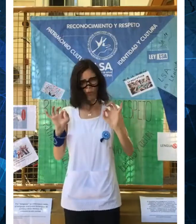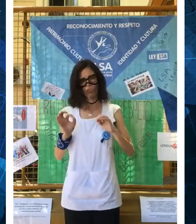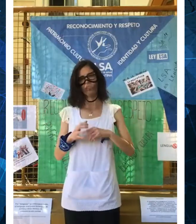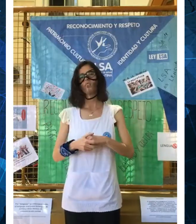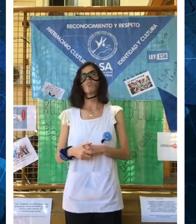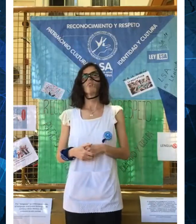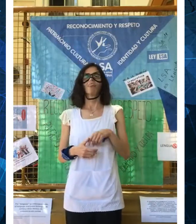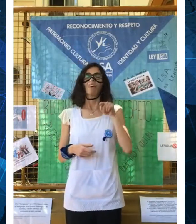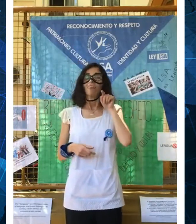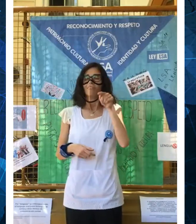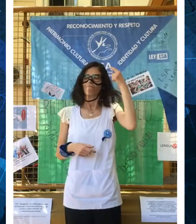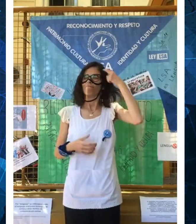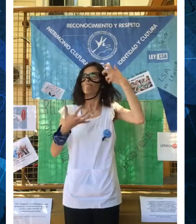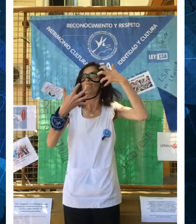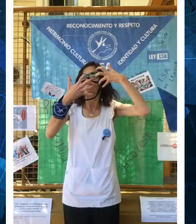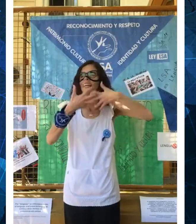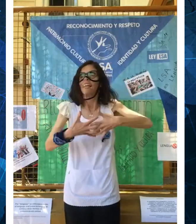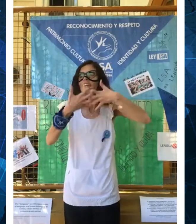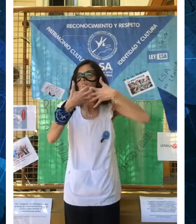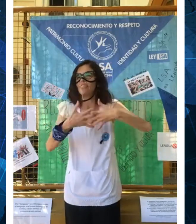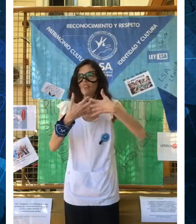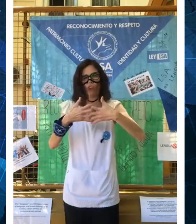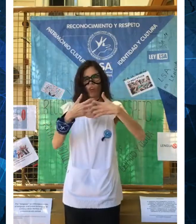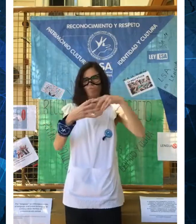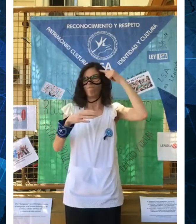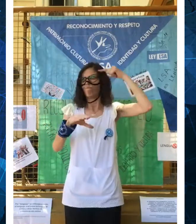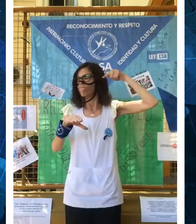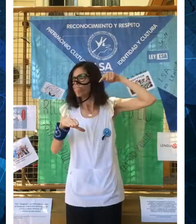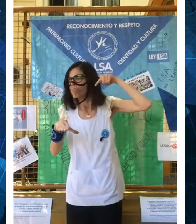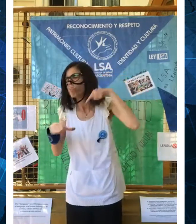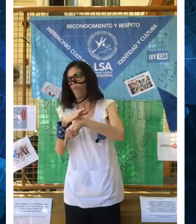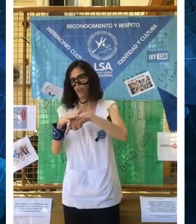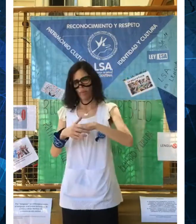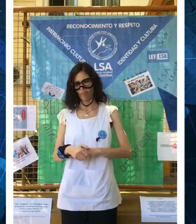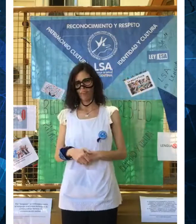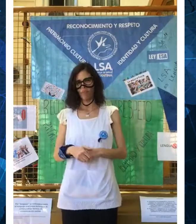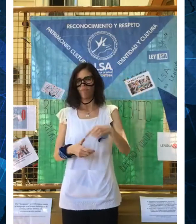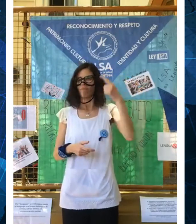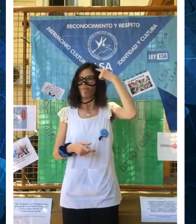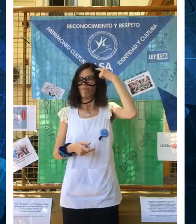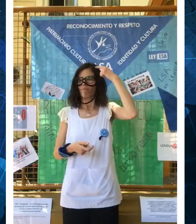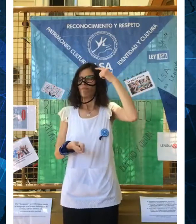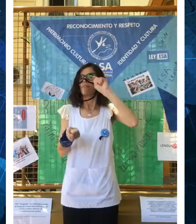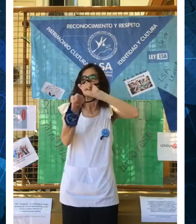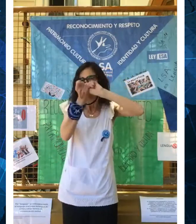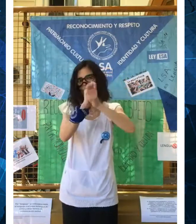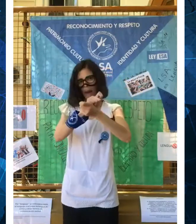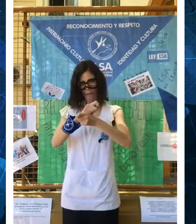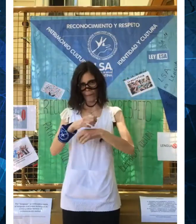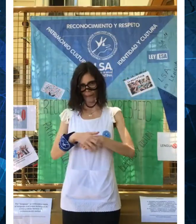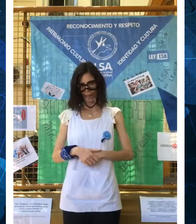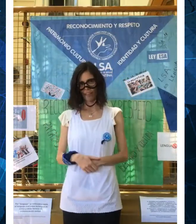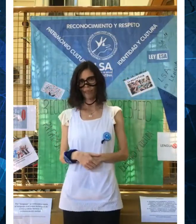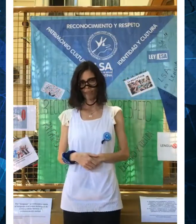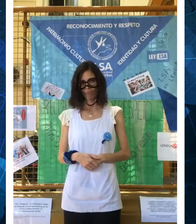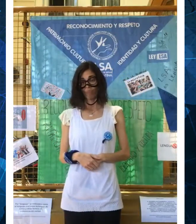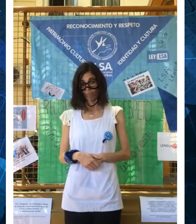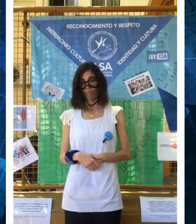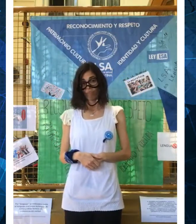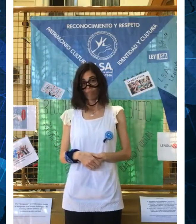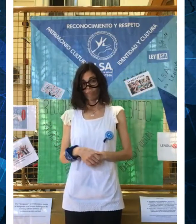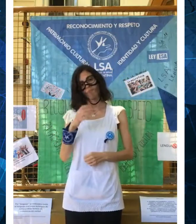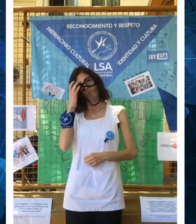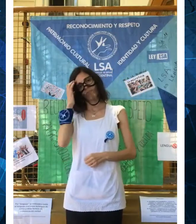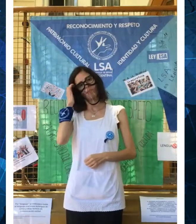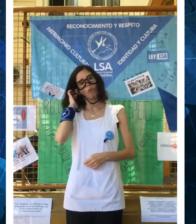el director Sichero hizo un pedido de disculpas y una reflexión muy profunda es lo que